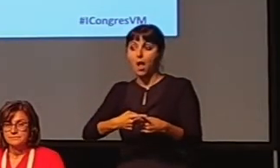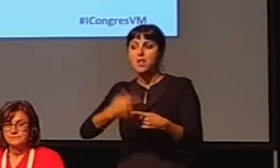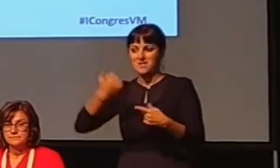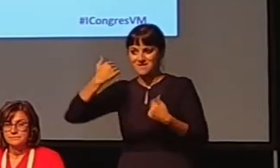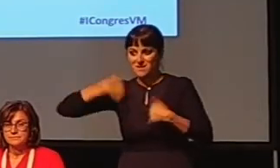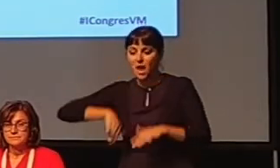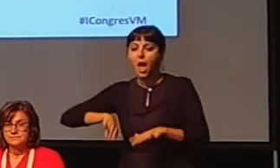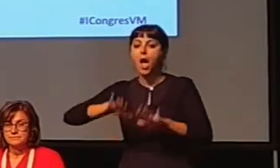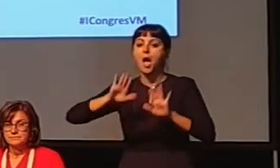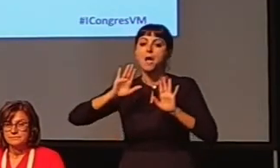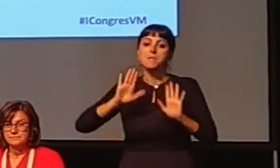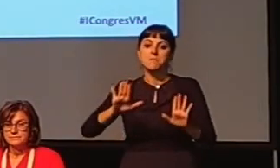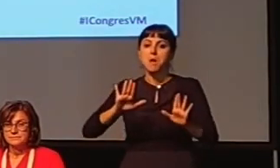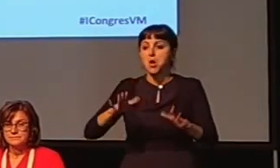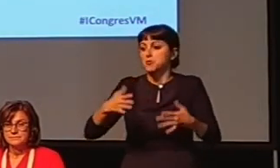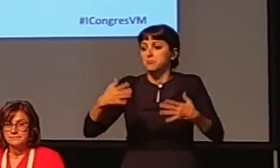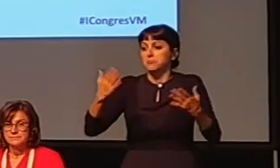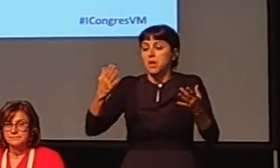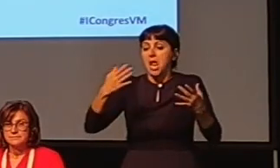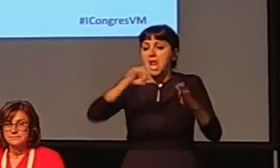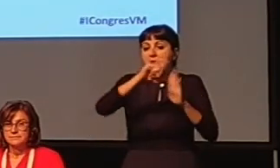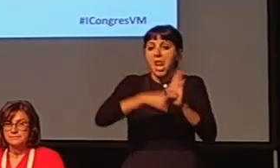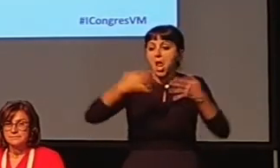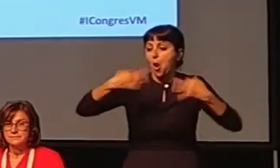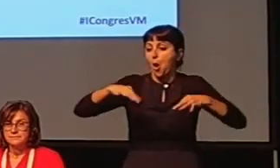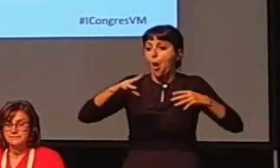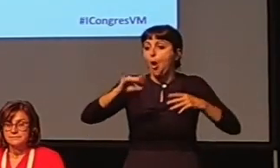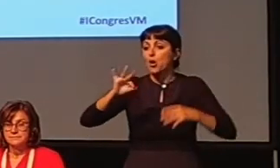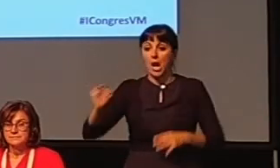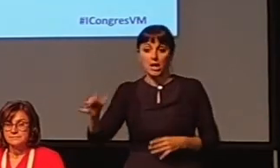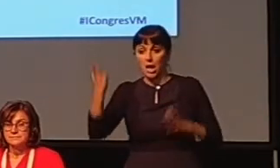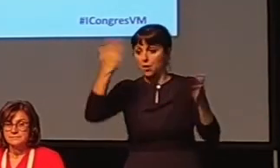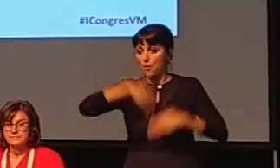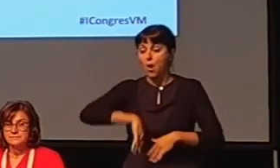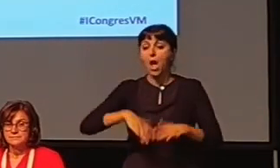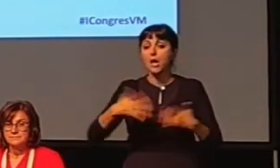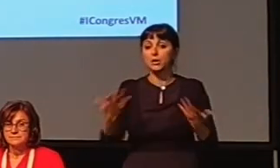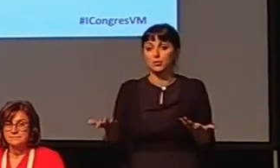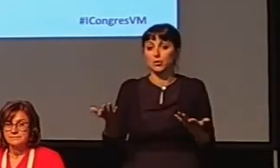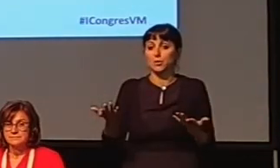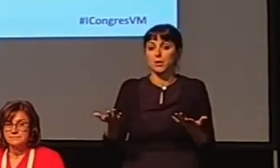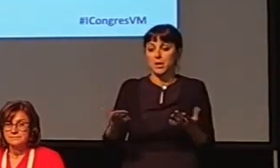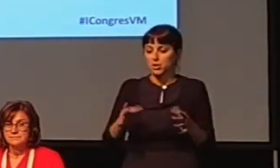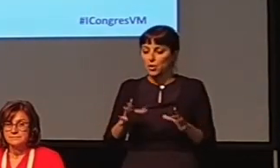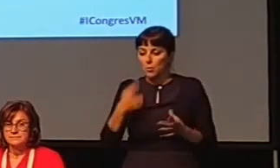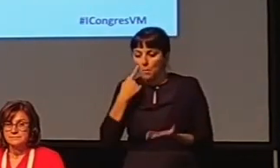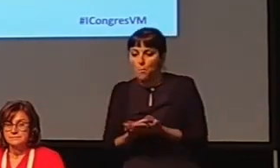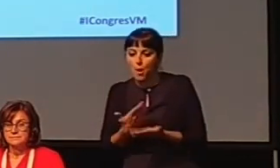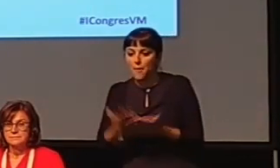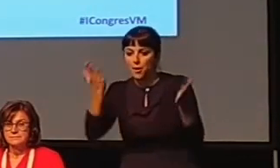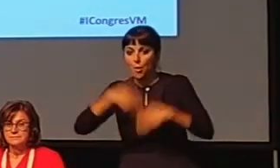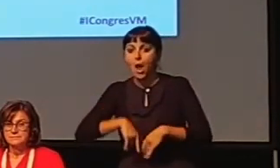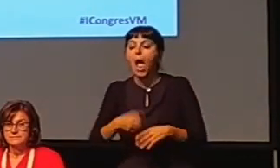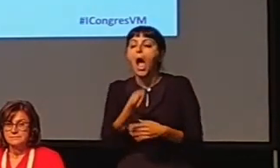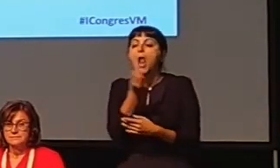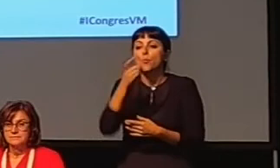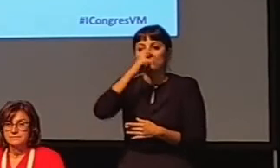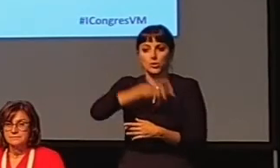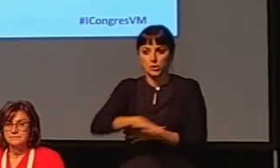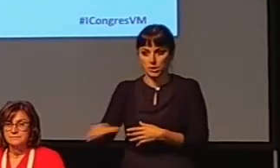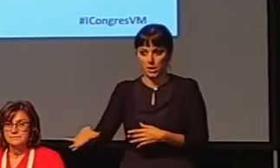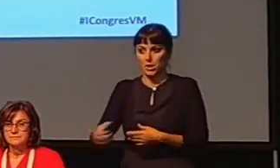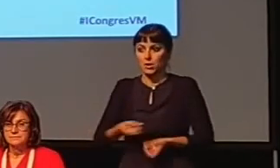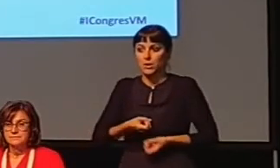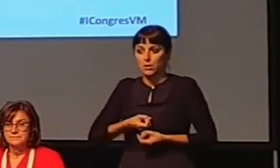lo tanto no hay desgarro. Bueno, hay niños que expresan con mucha facilidad y otros que no pueden expresarlo